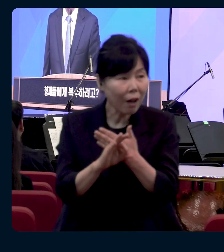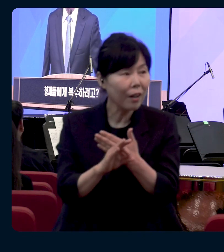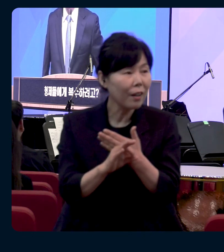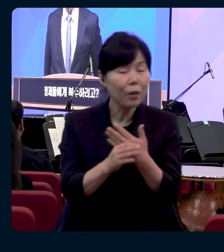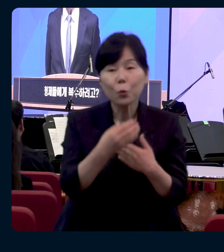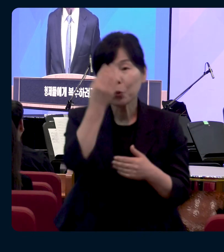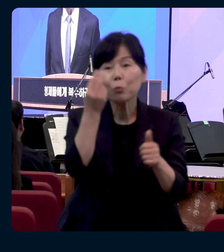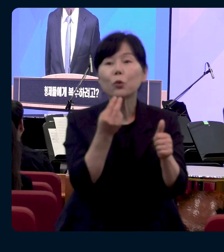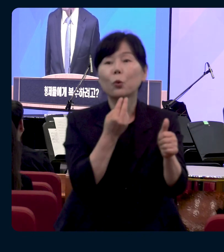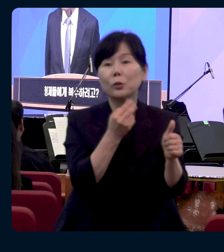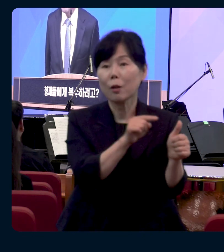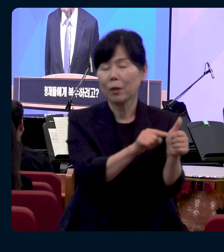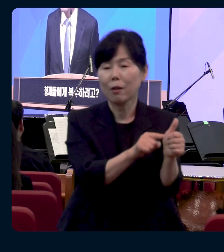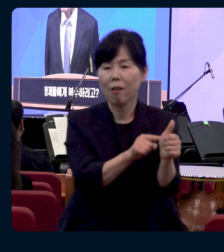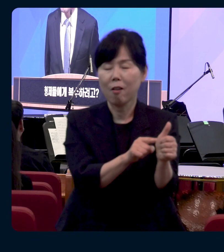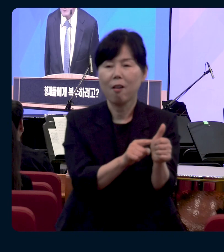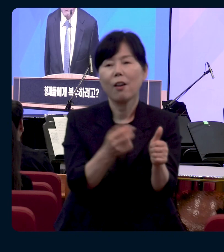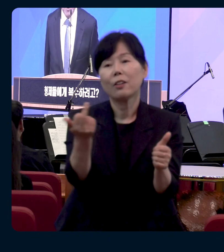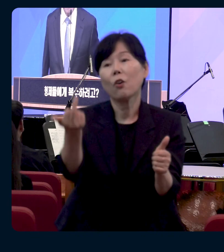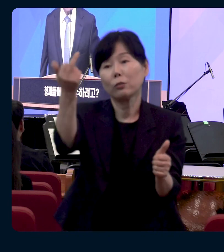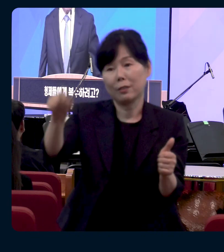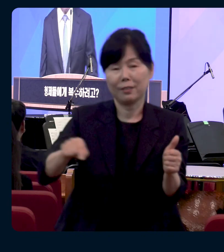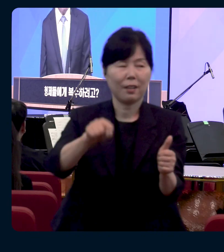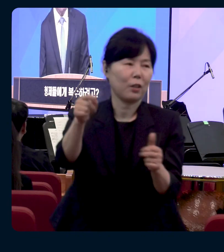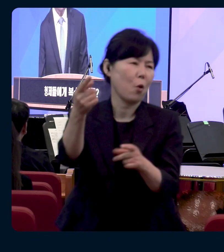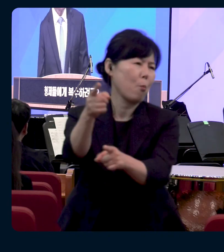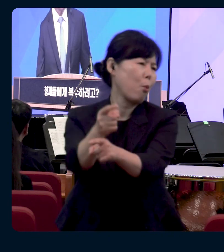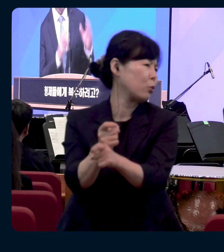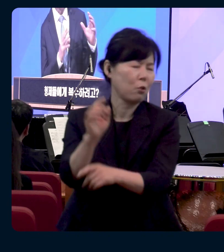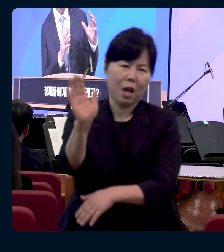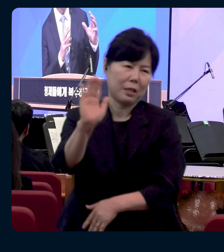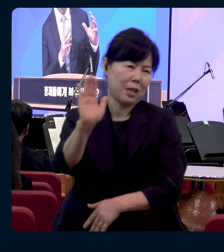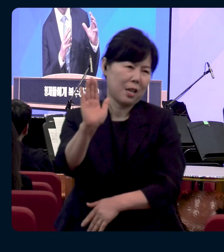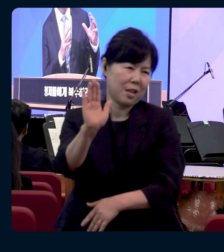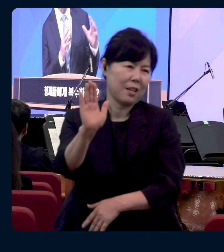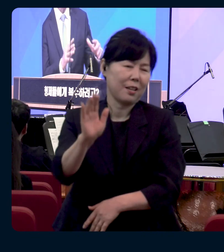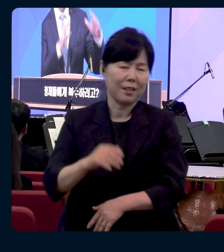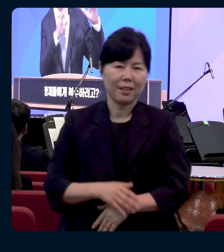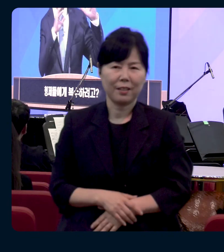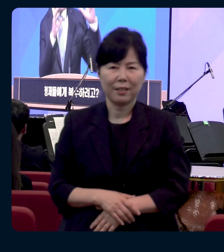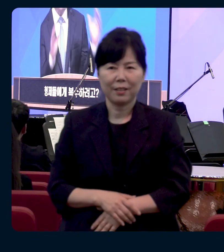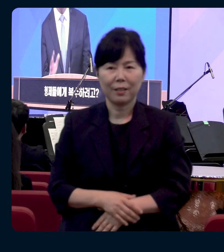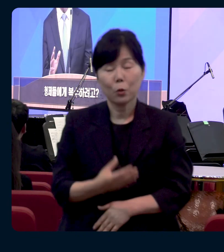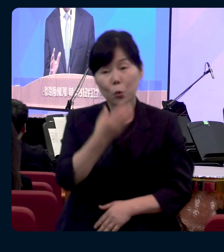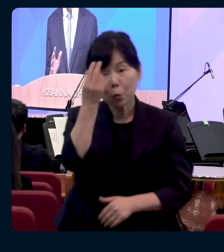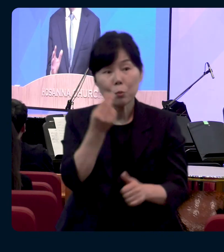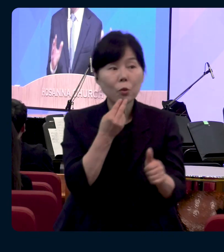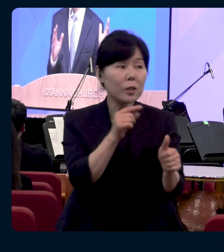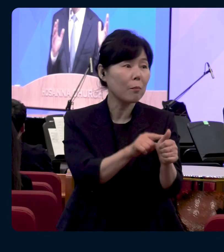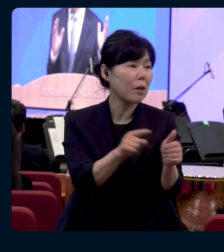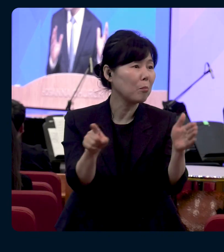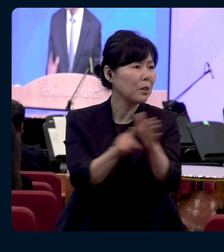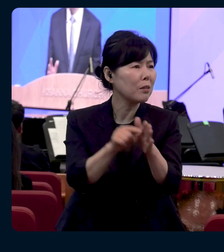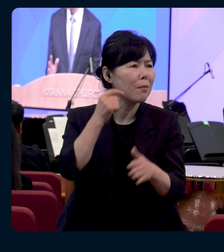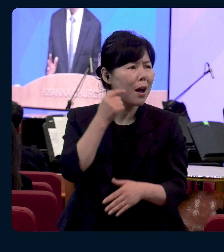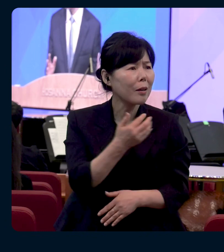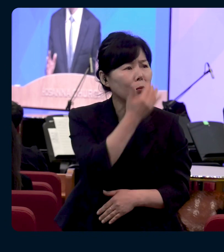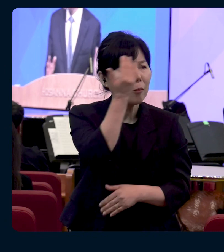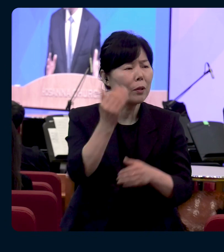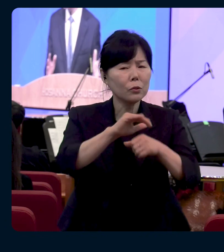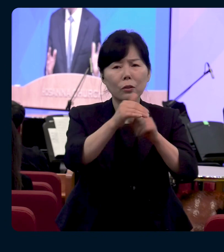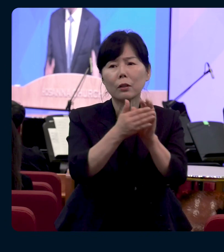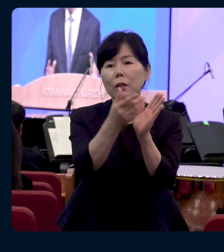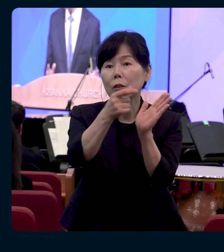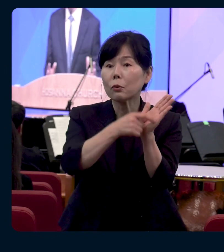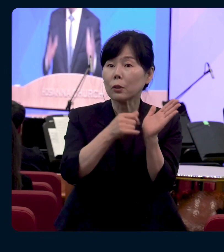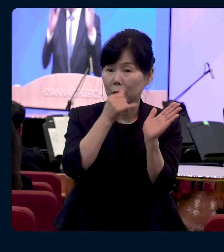절대로 형들에게 복수하고 있지 않습니다. 여러분, 요셉이 아름답다고 이 성경이 말하고 있는데,